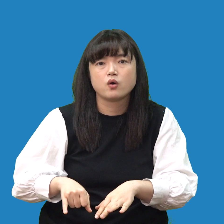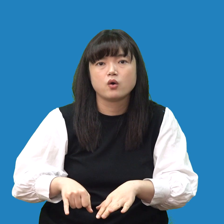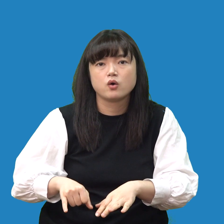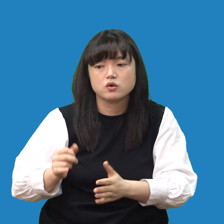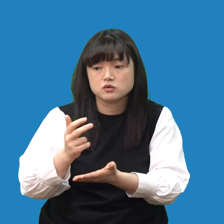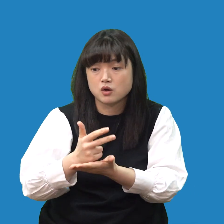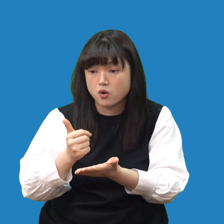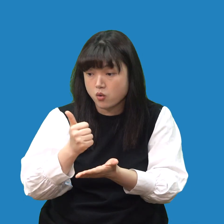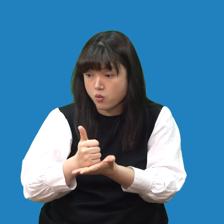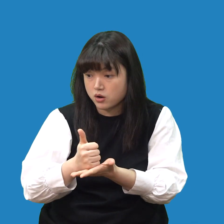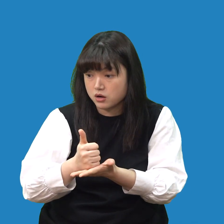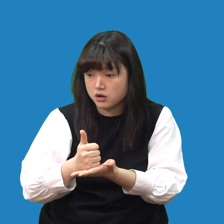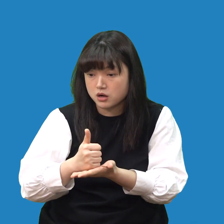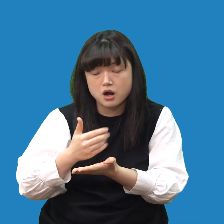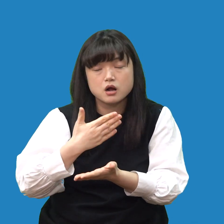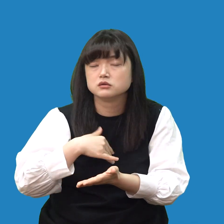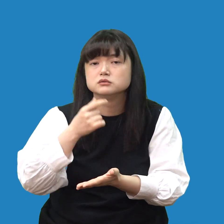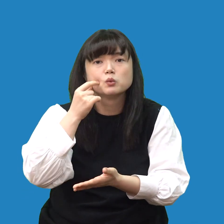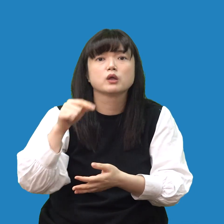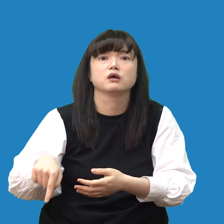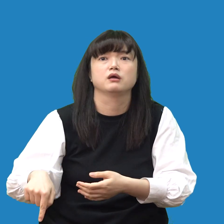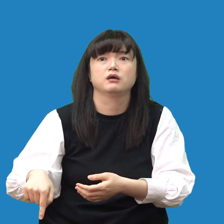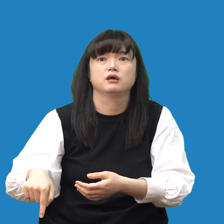여호와 신앙이 단절된 겁니다.